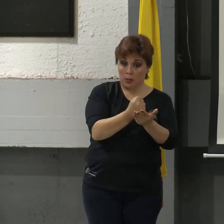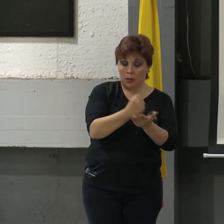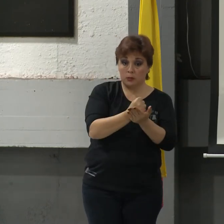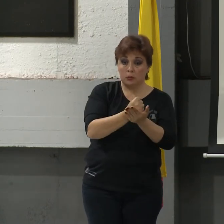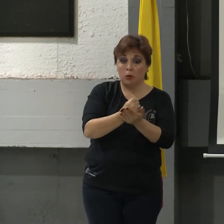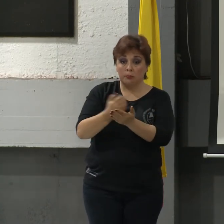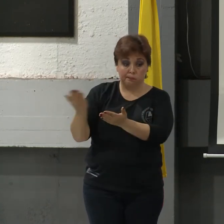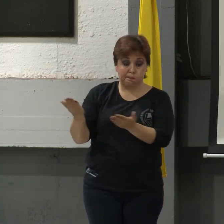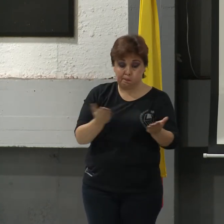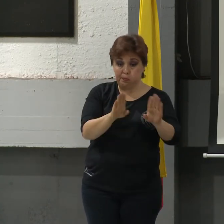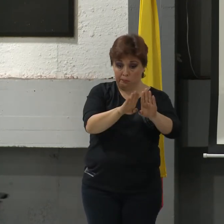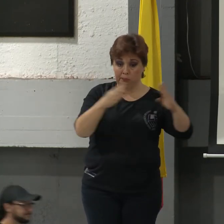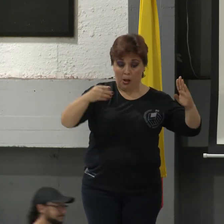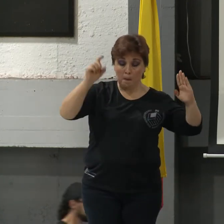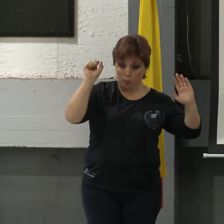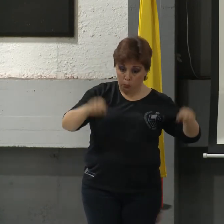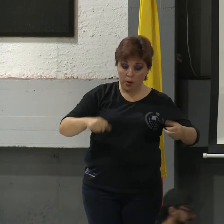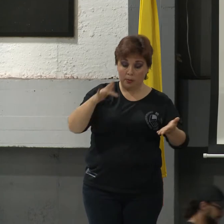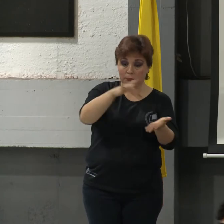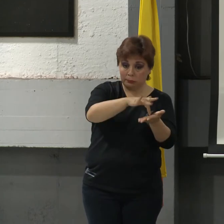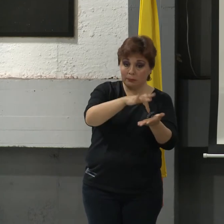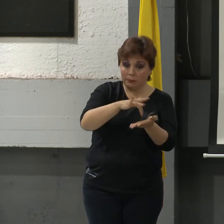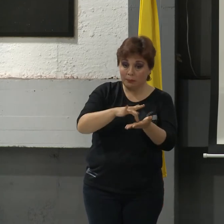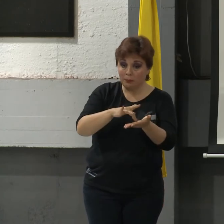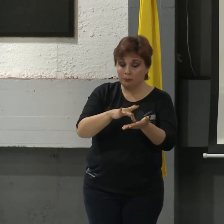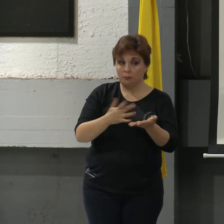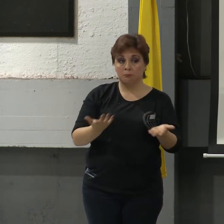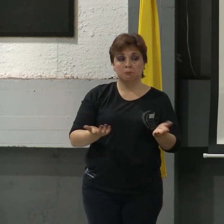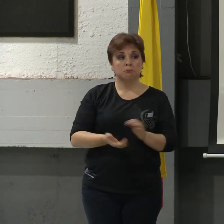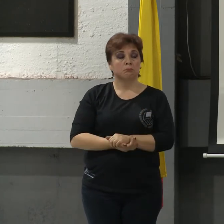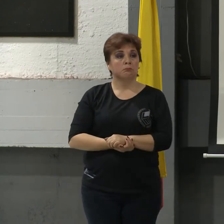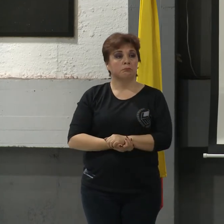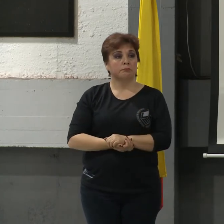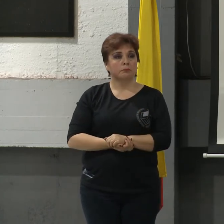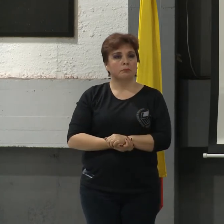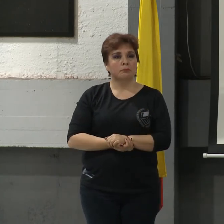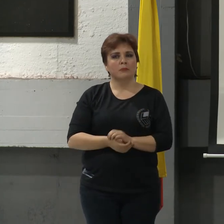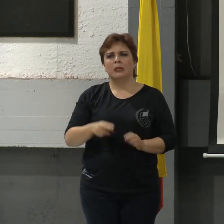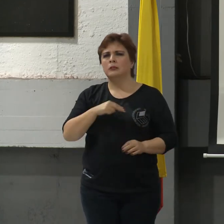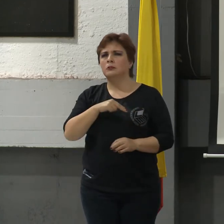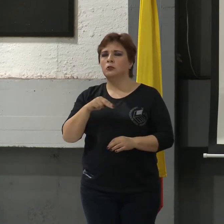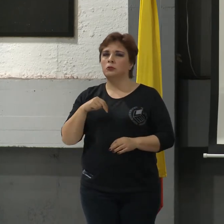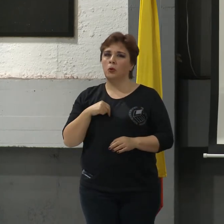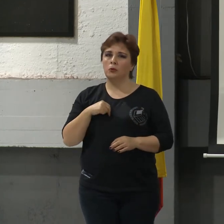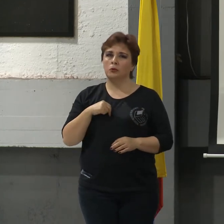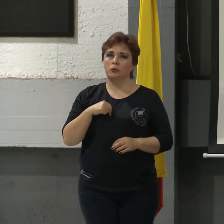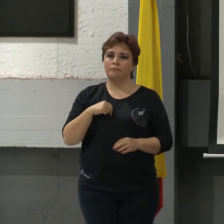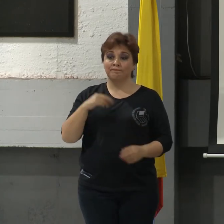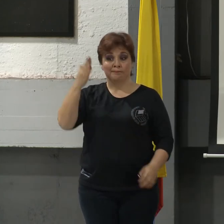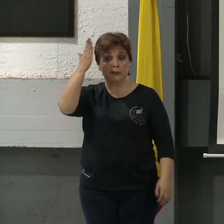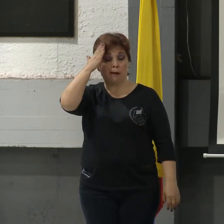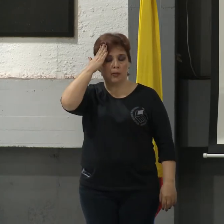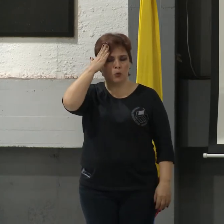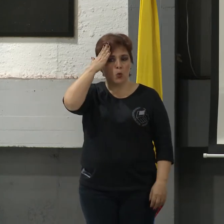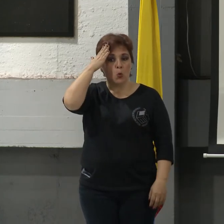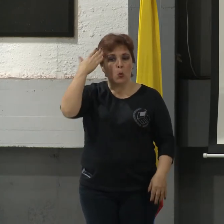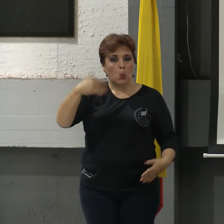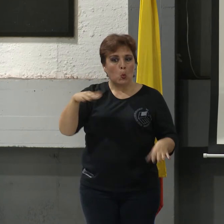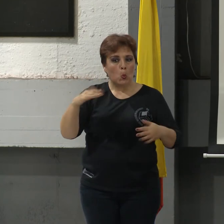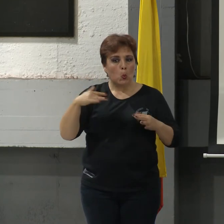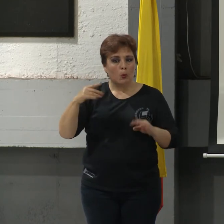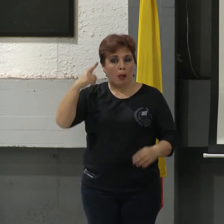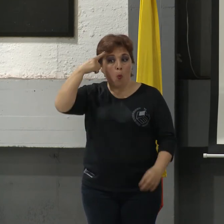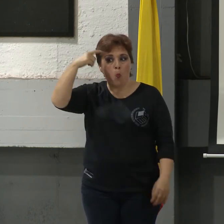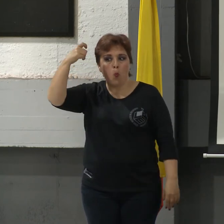abrir las puertas a ese otro grupo poblacional estamos sabemos que es un reto difícil sabemos que se